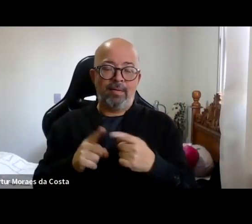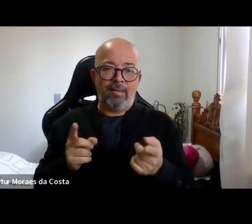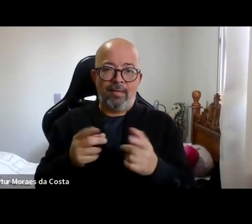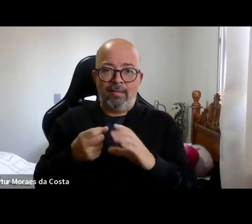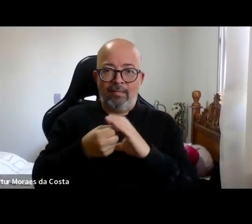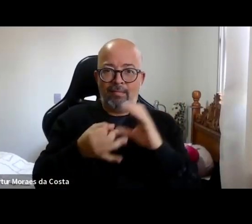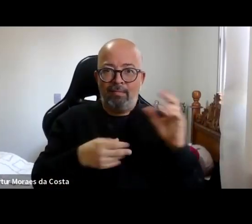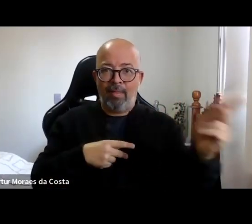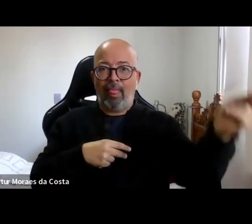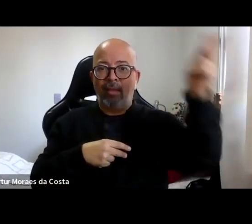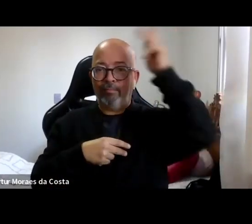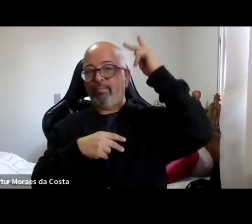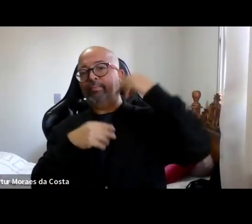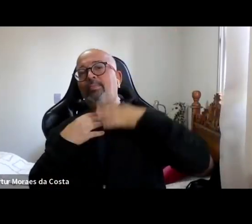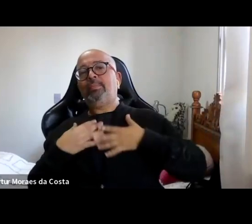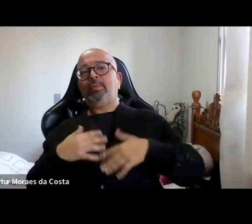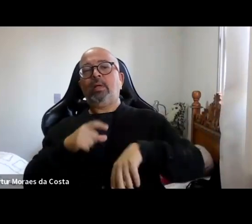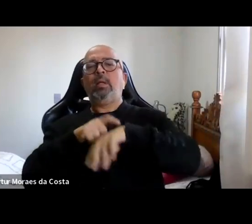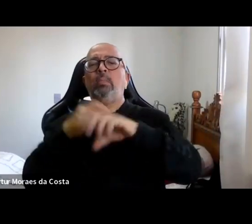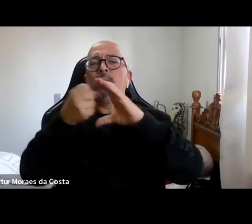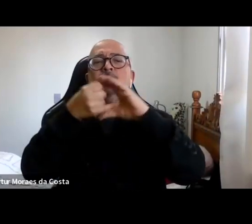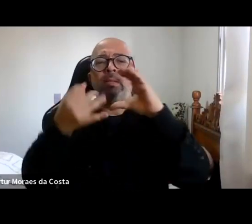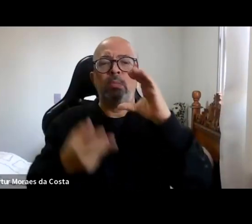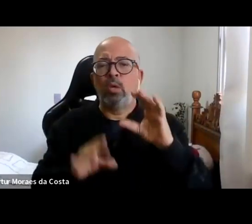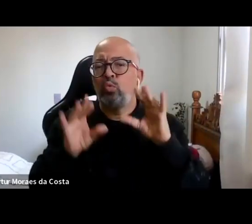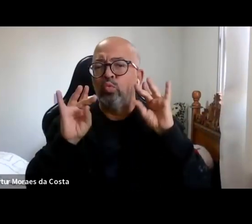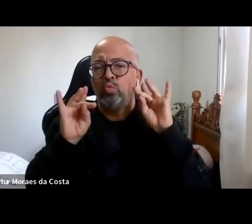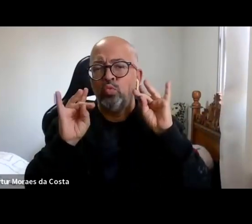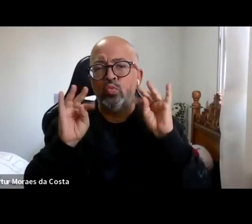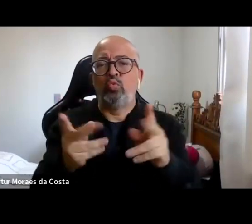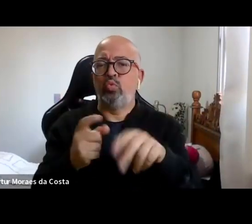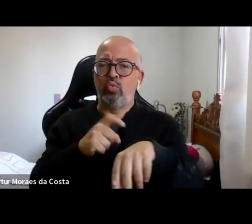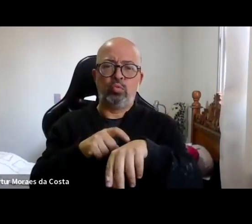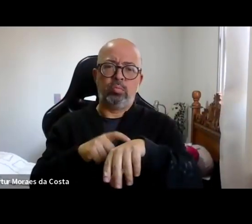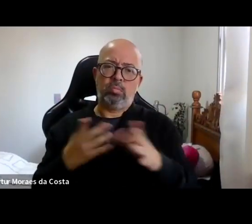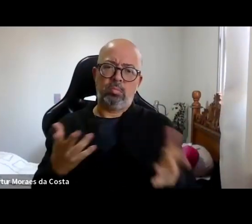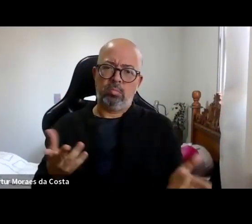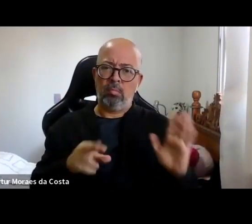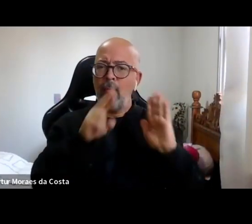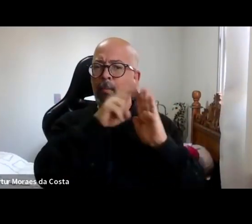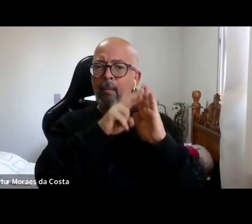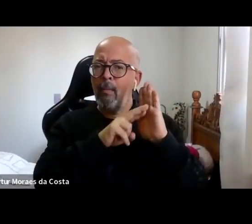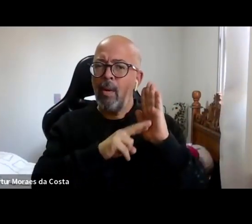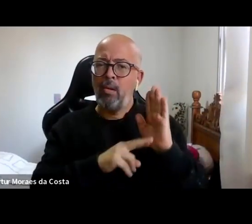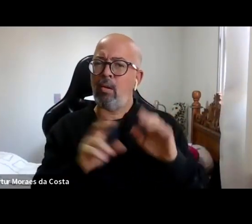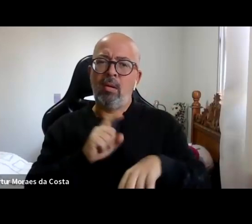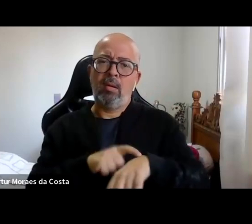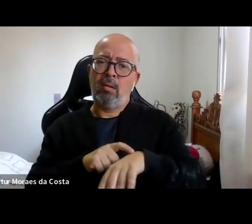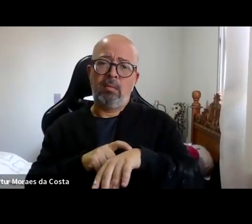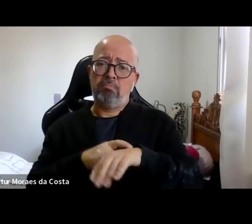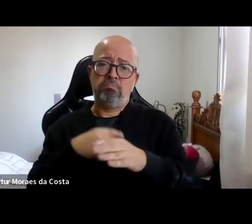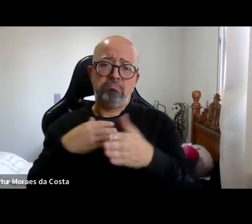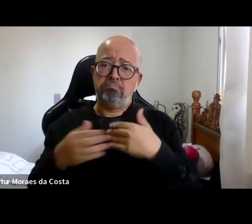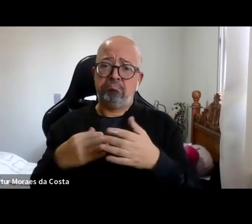p eso no lo encuentro yo en ningún manual entonces a veces Hay momentos en los que uno tiene que tomar